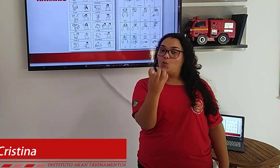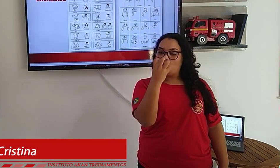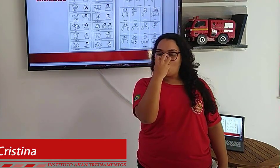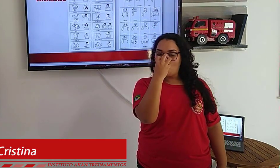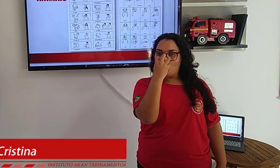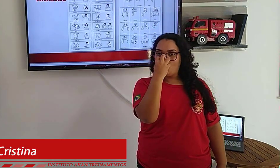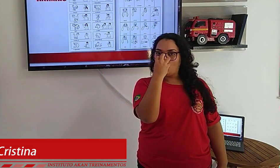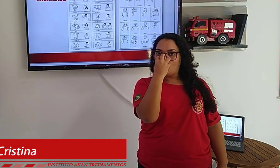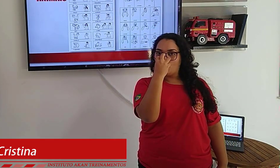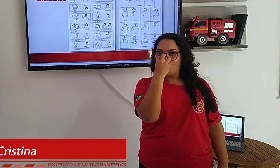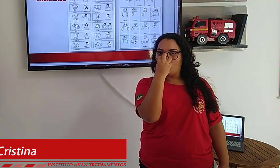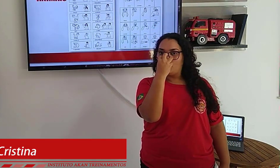Ou porco.